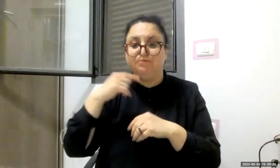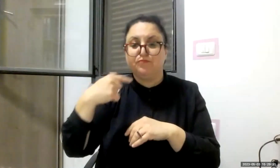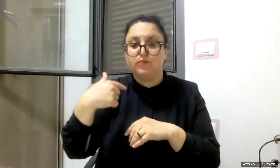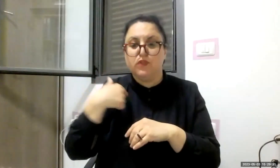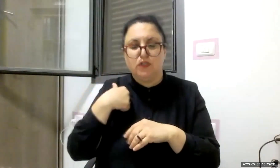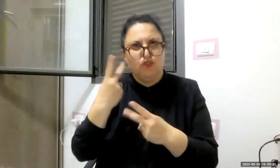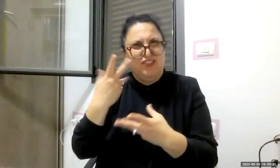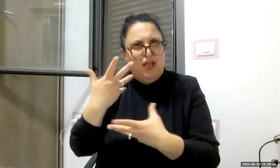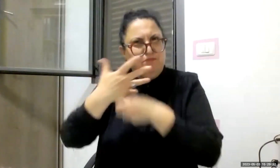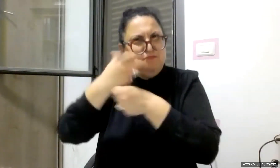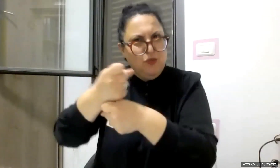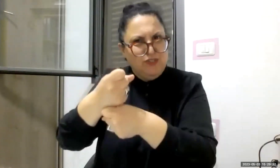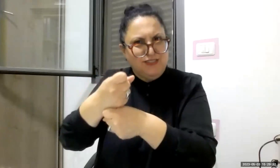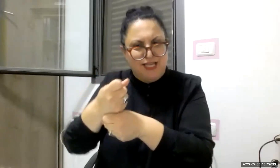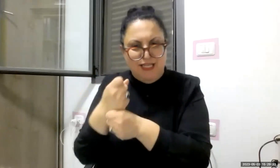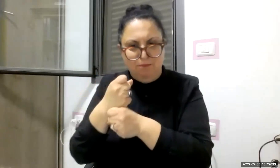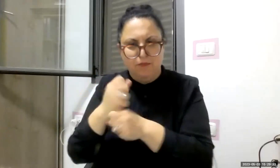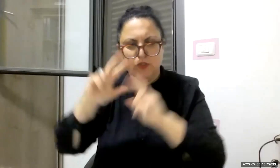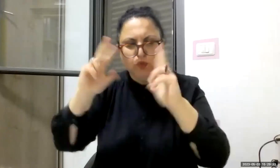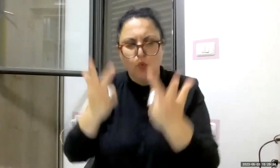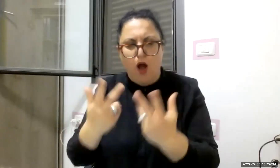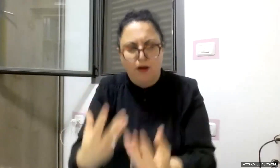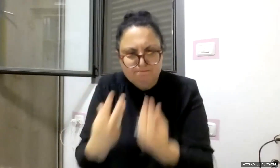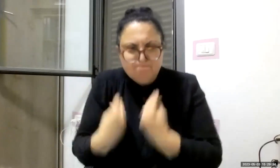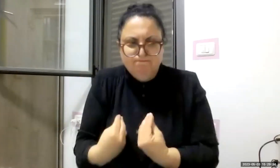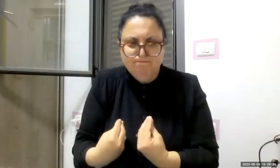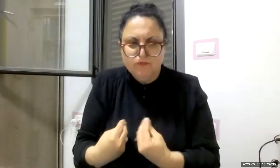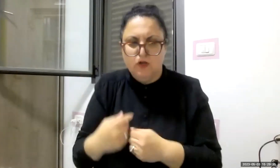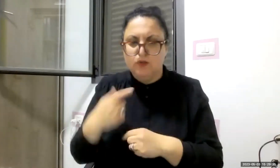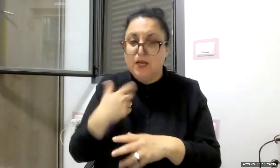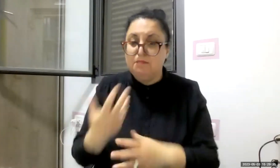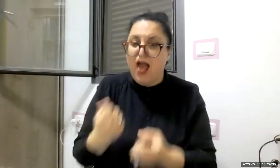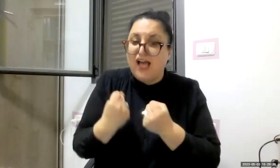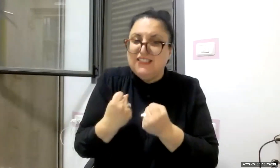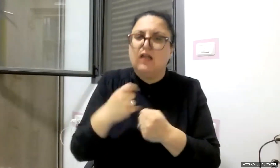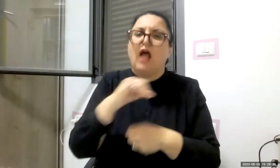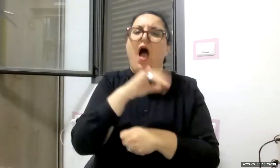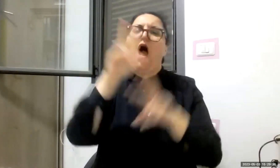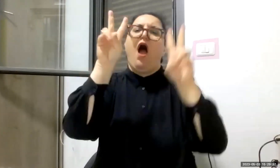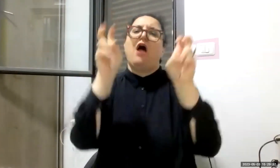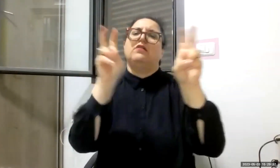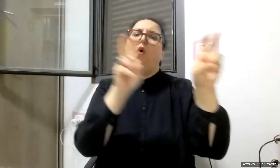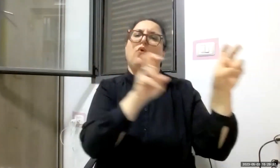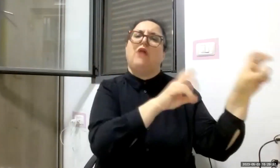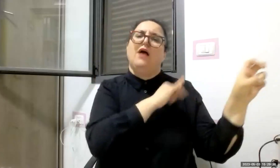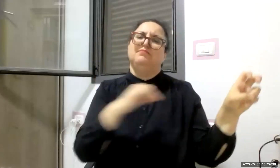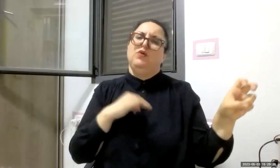של מוגבלות שהם מיוצגים שיהיו מיוצגים בצורה חזקה